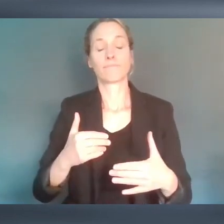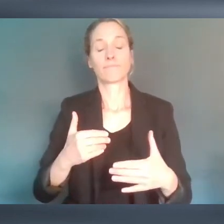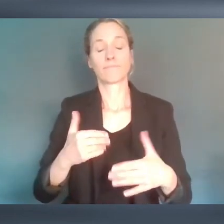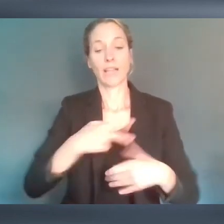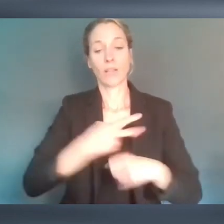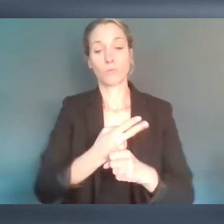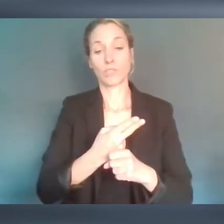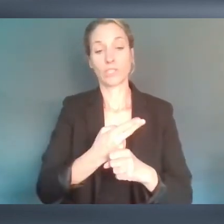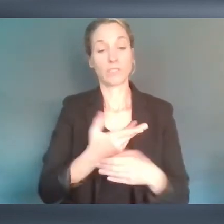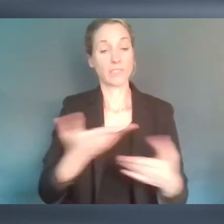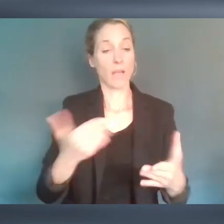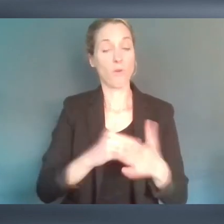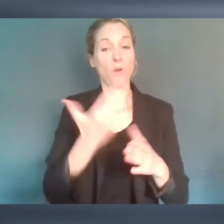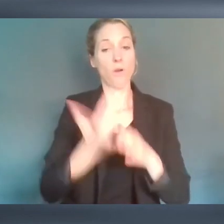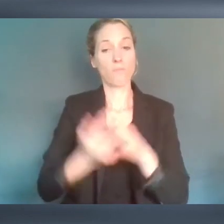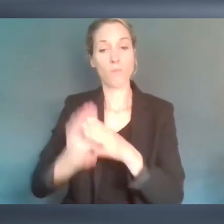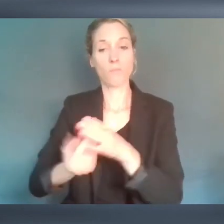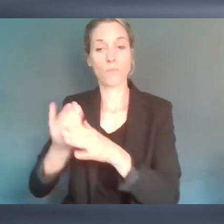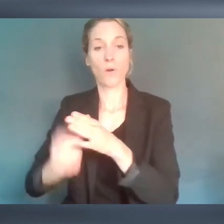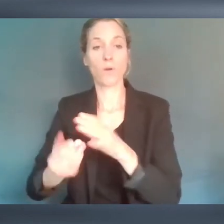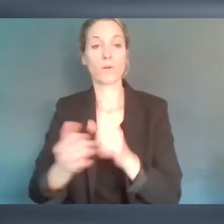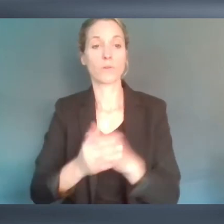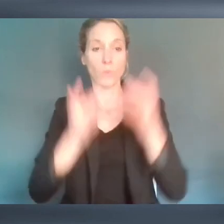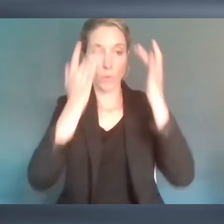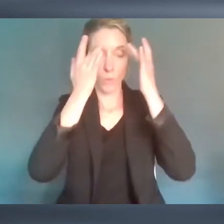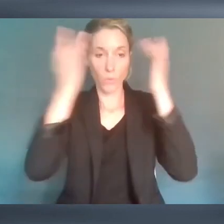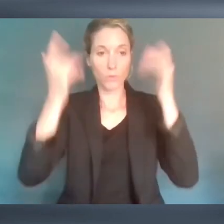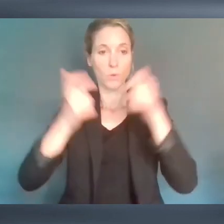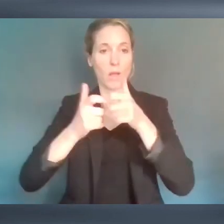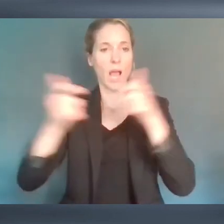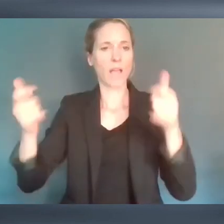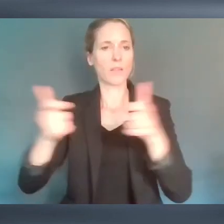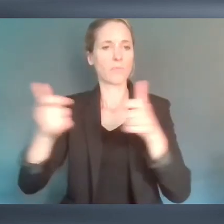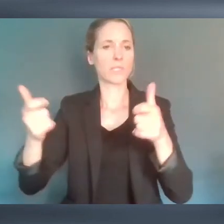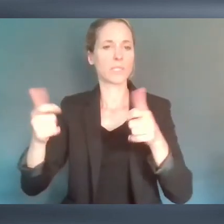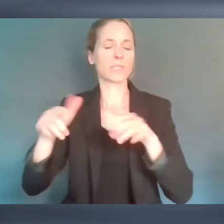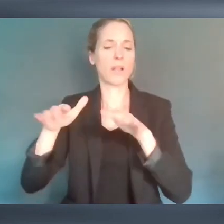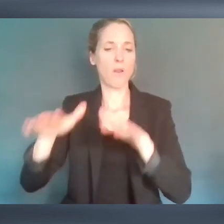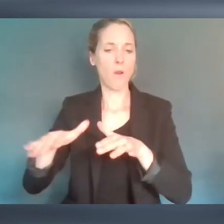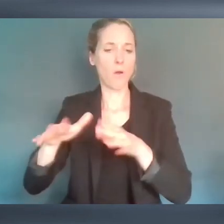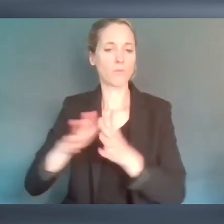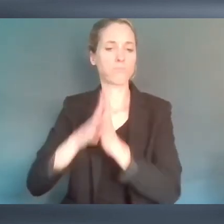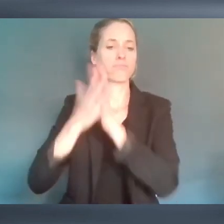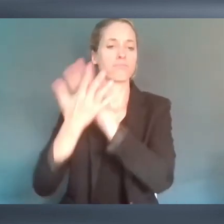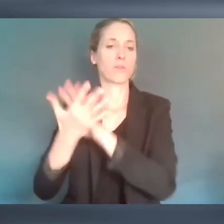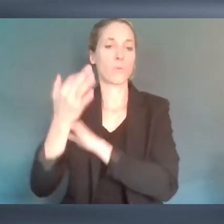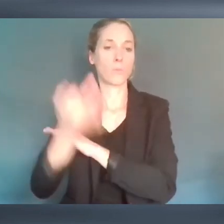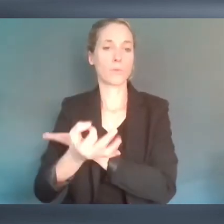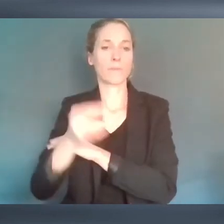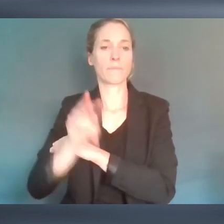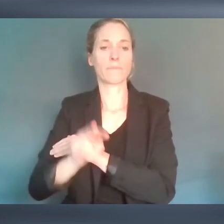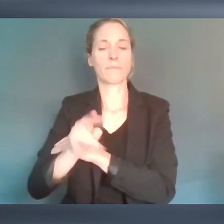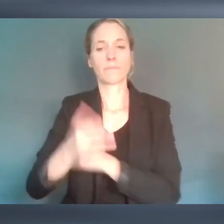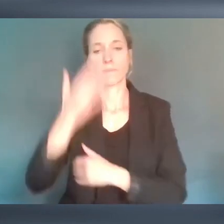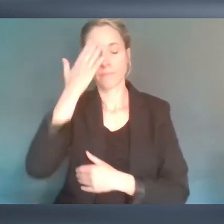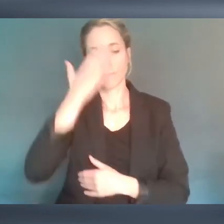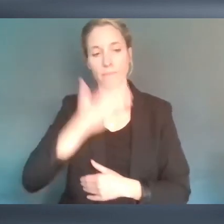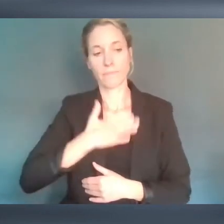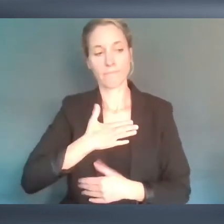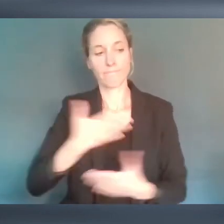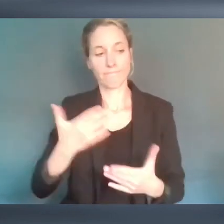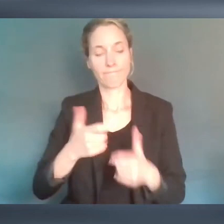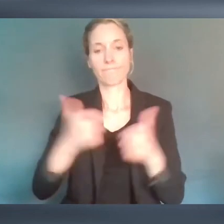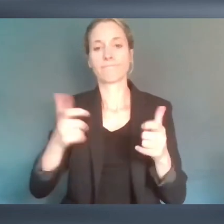simples, que la culture en entreprise, elle est lente, c'est vrai, à transformer, Je pense que les organisations qui